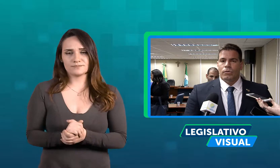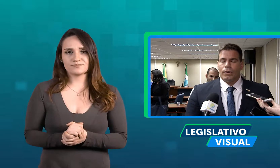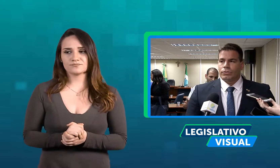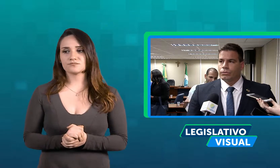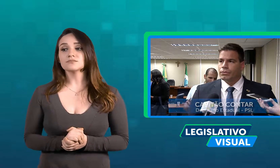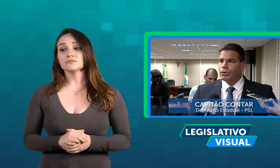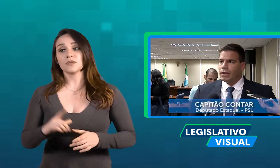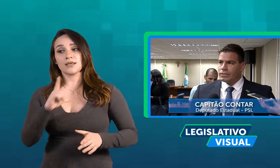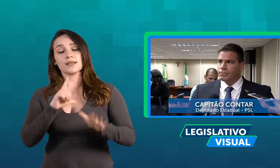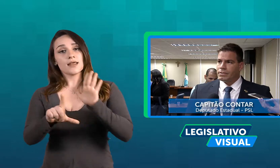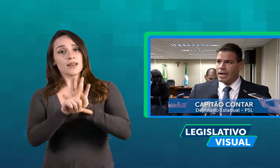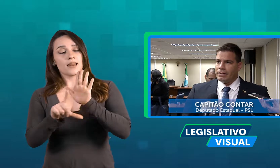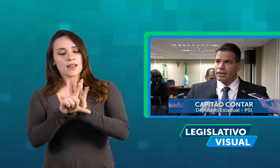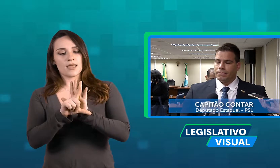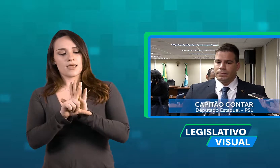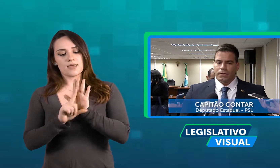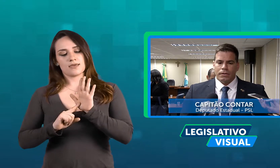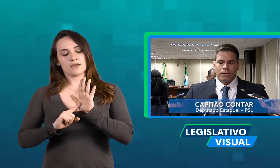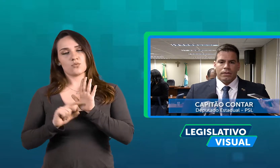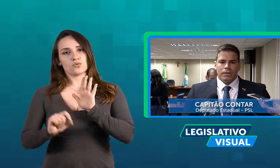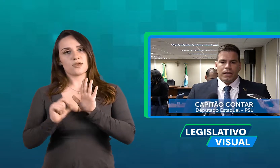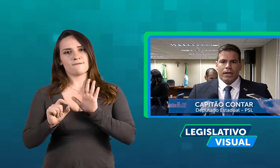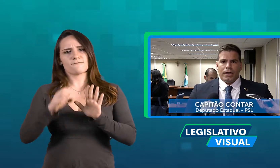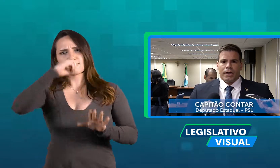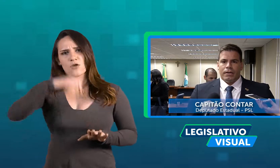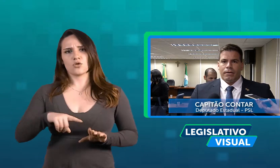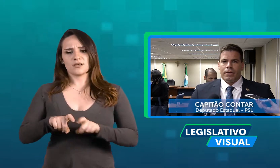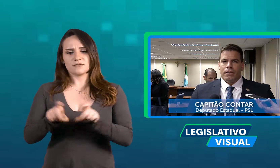que regula o assunto violência obstétrica